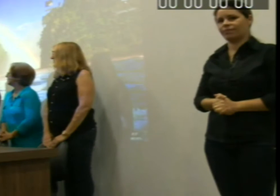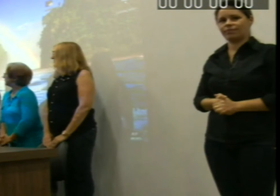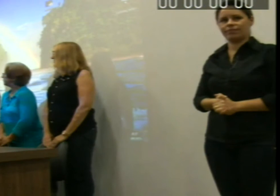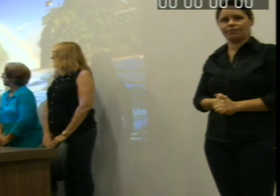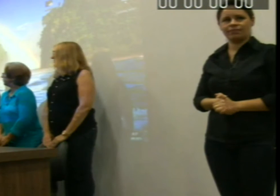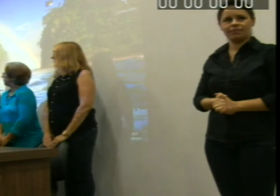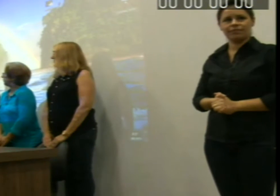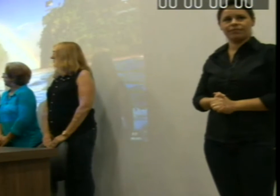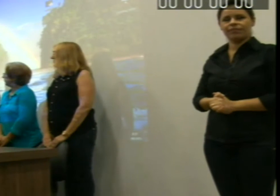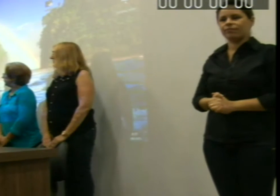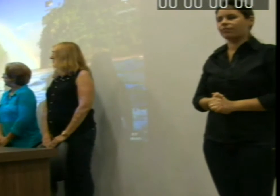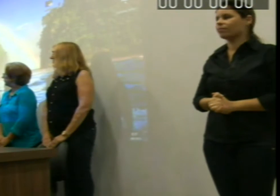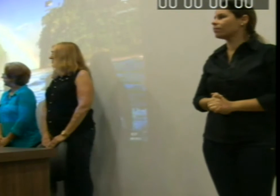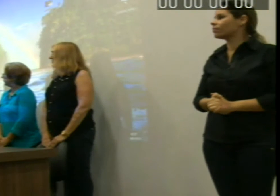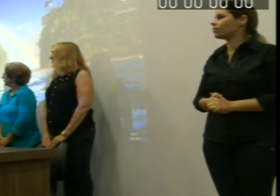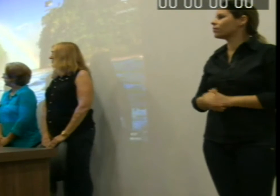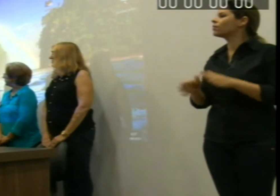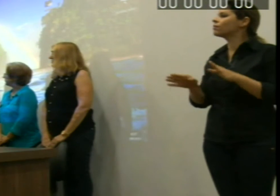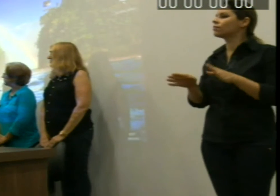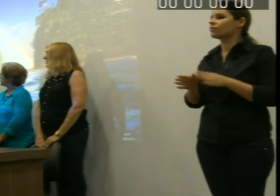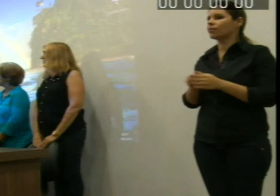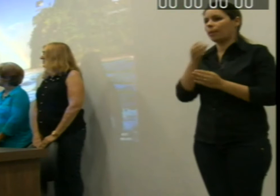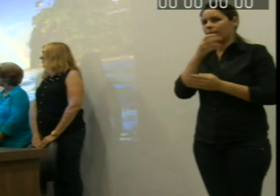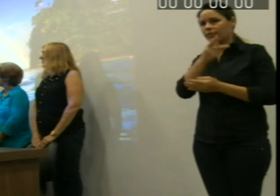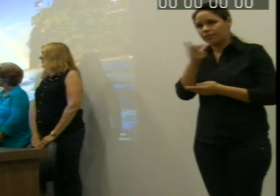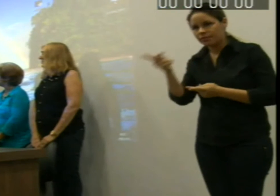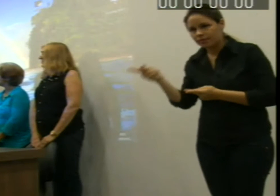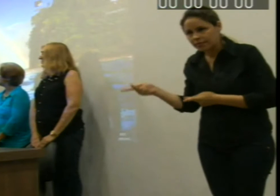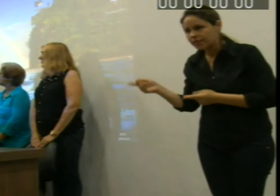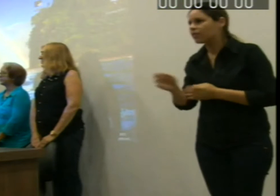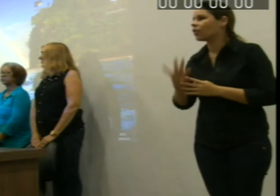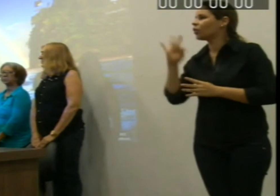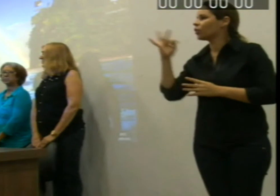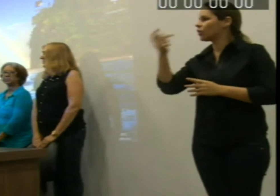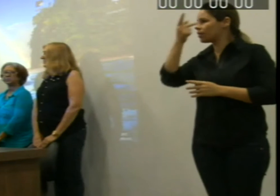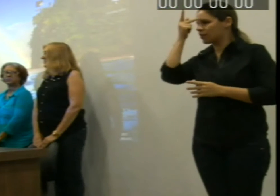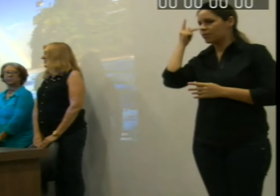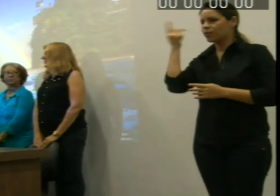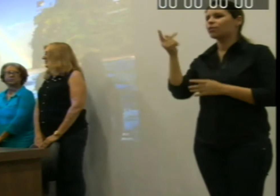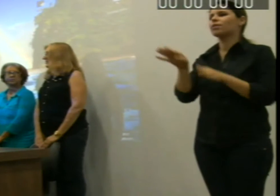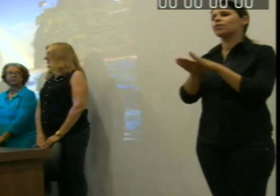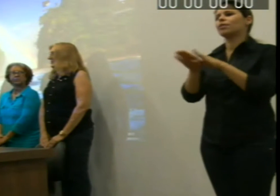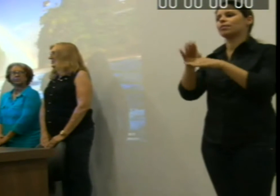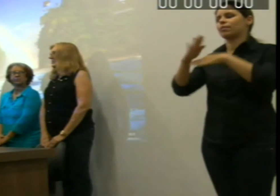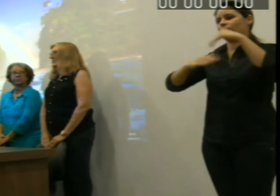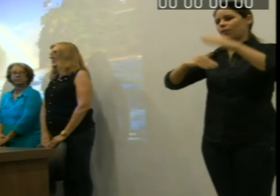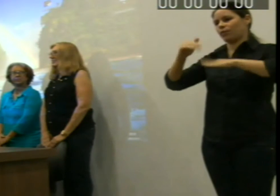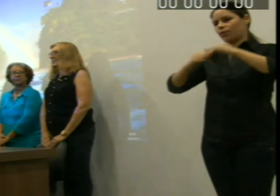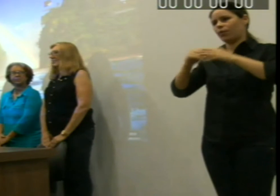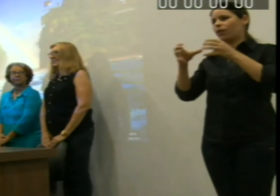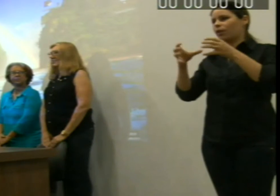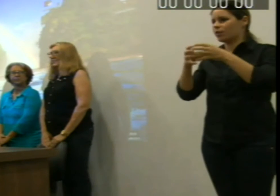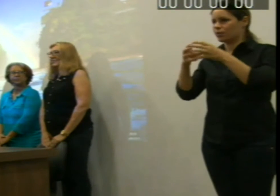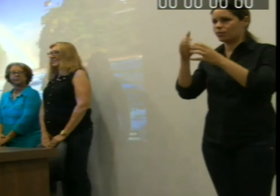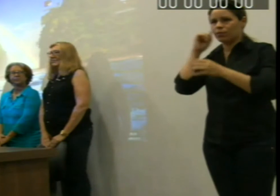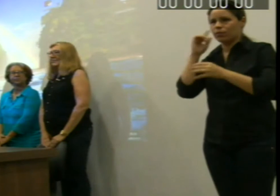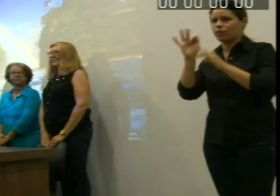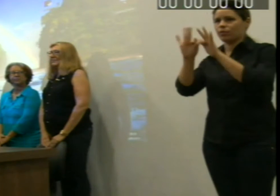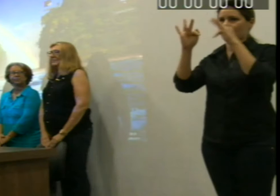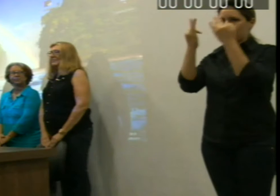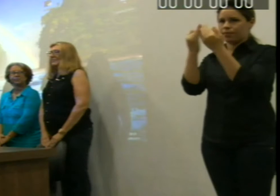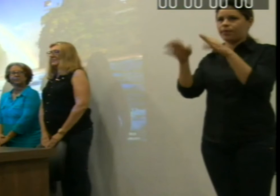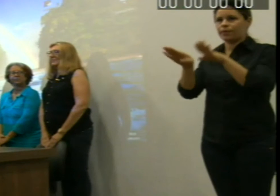j saudamos aos demais presentes de forma especial profission da área comunidade surda familiares e a